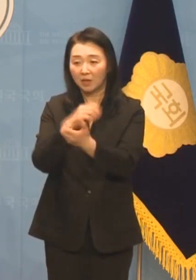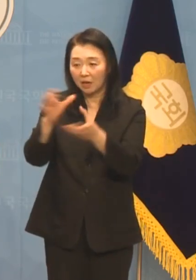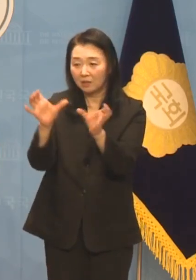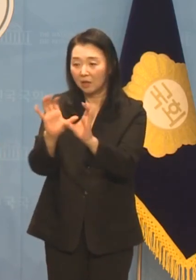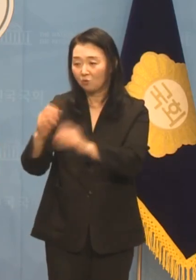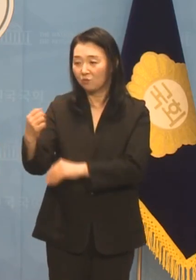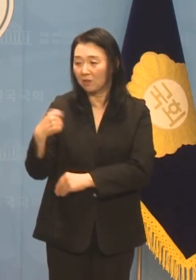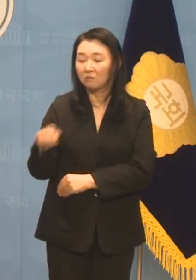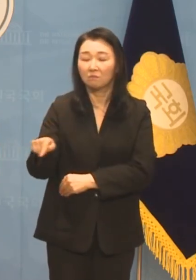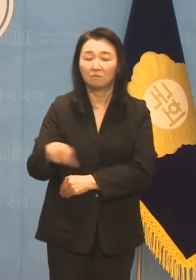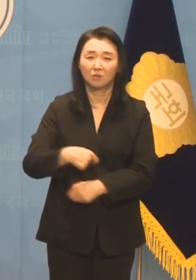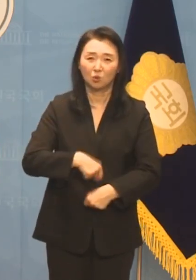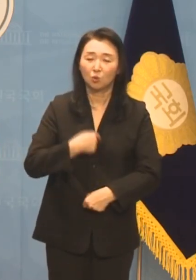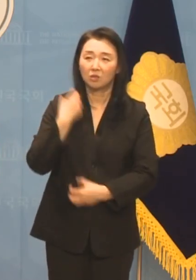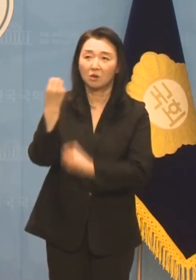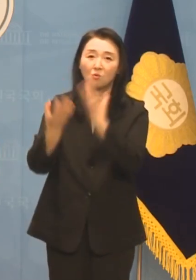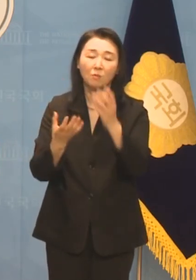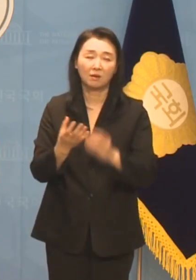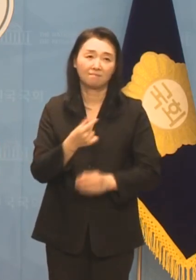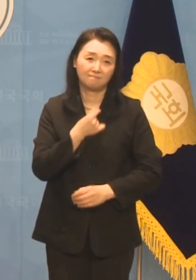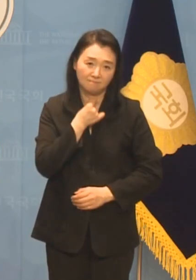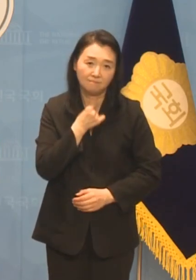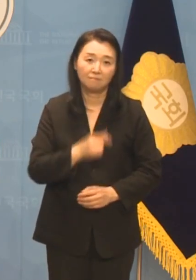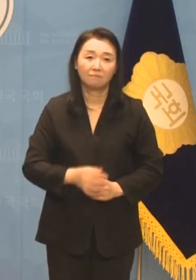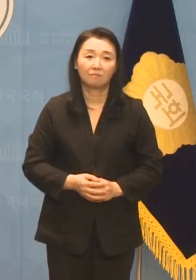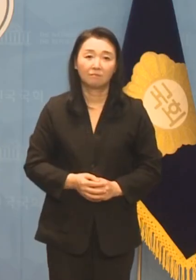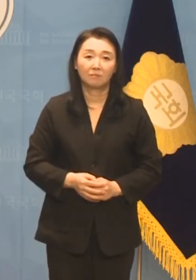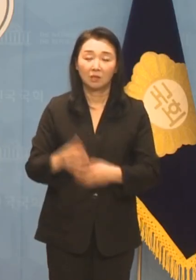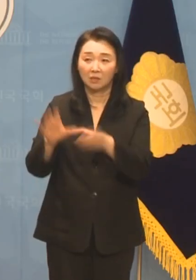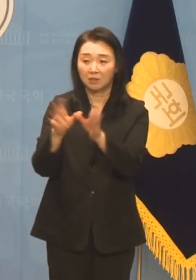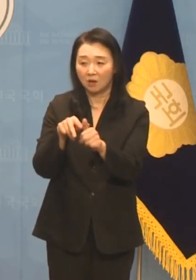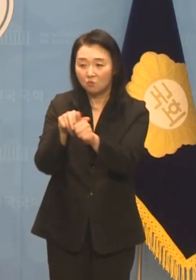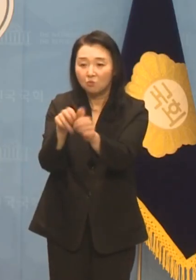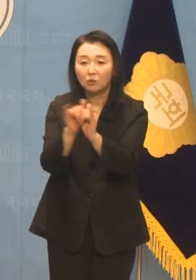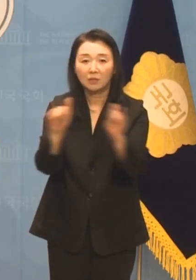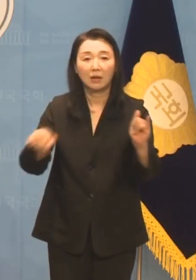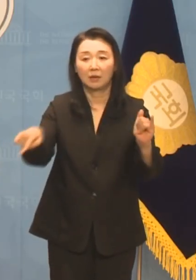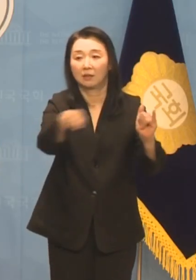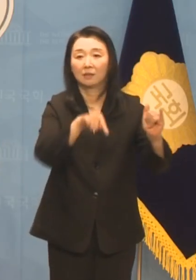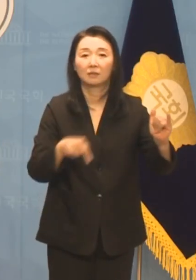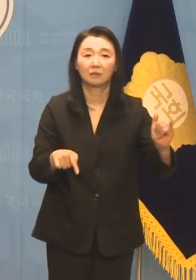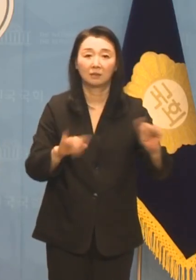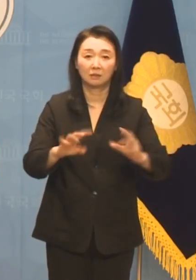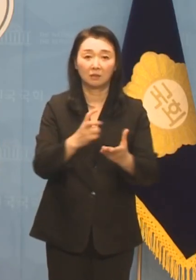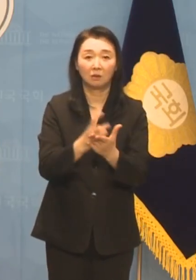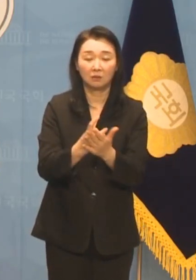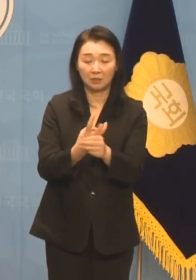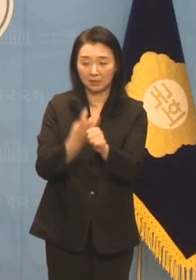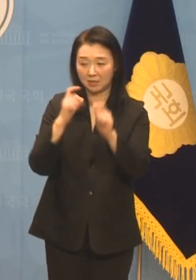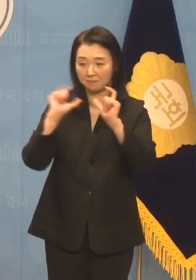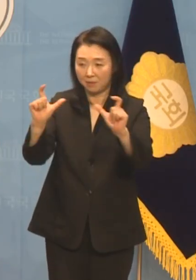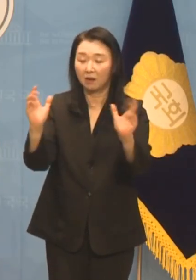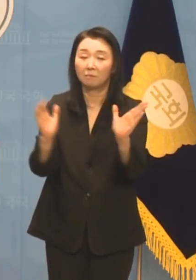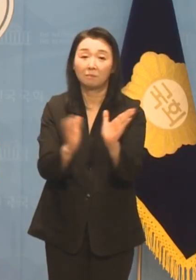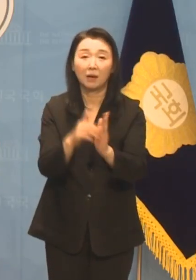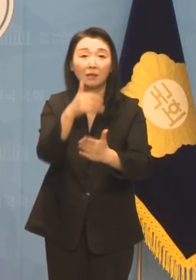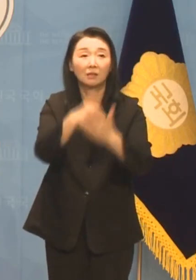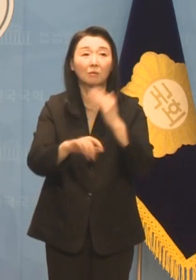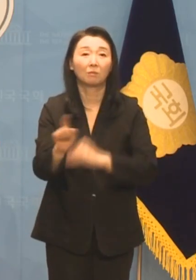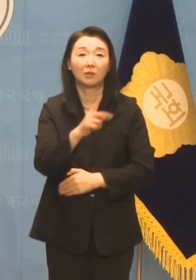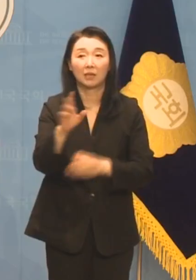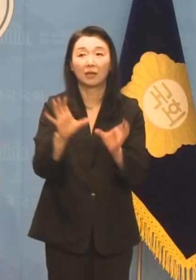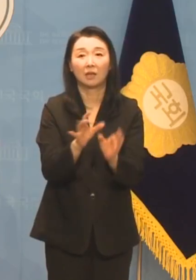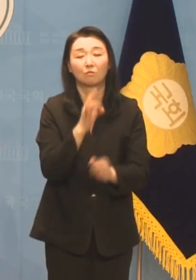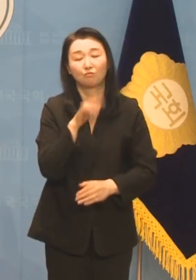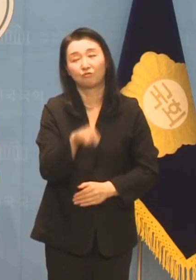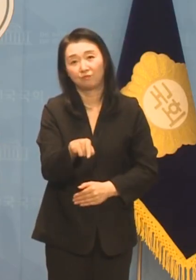국민의힘의 솔직한 고백을 환영합니다. 당이나 후보들이나 헌재의 탄핵 결정으로 남은 것은